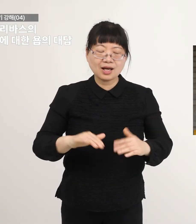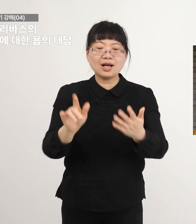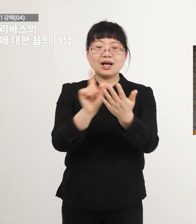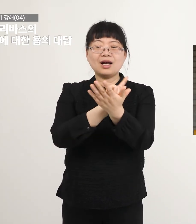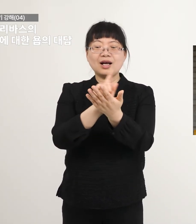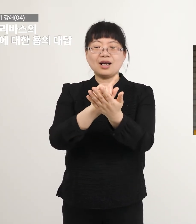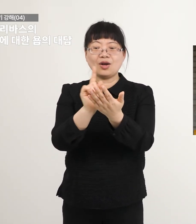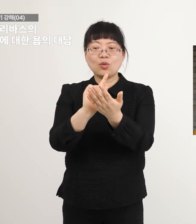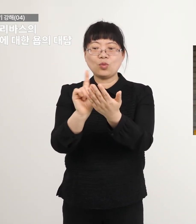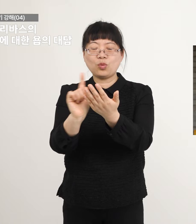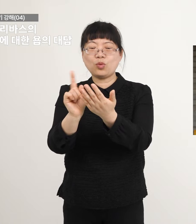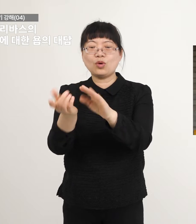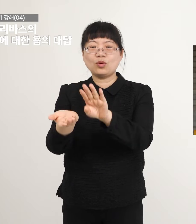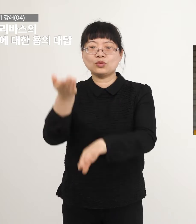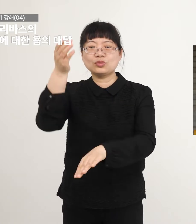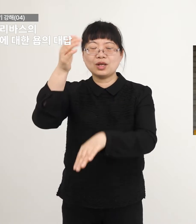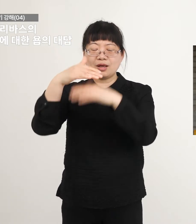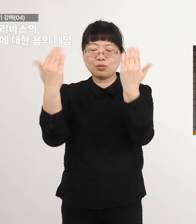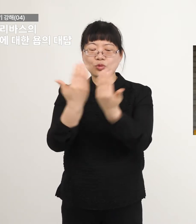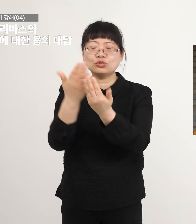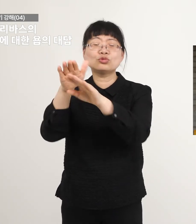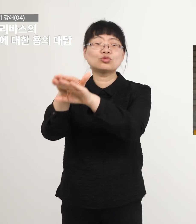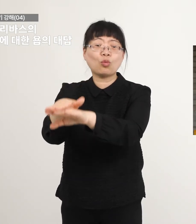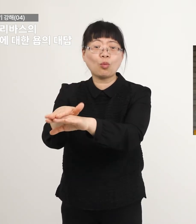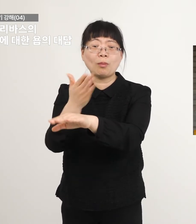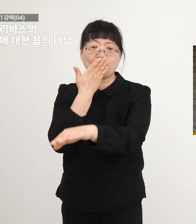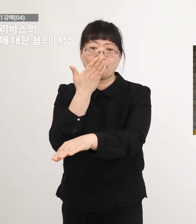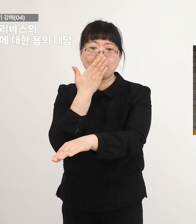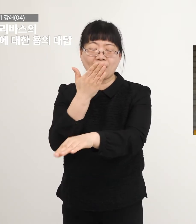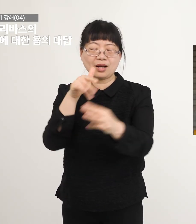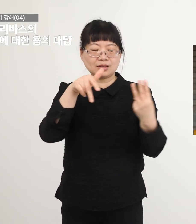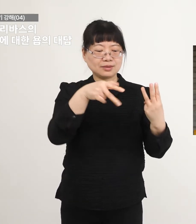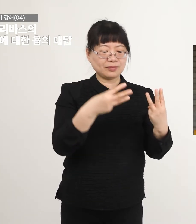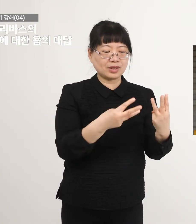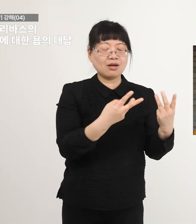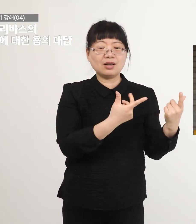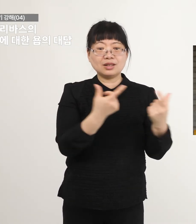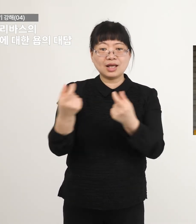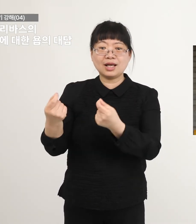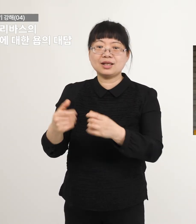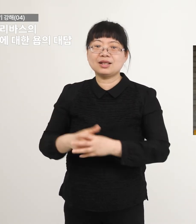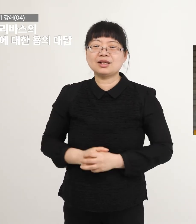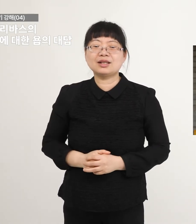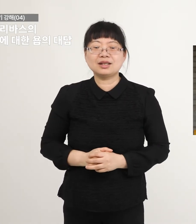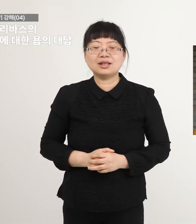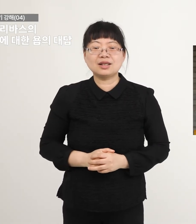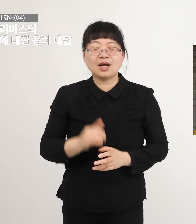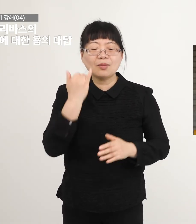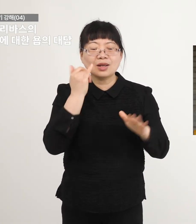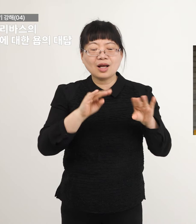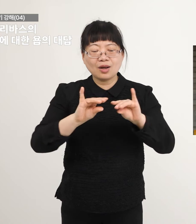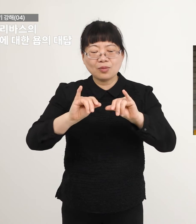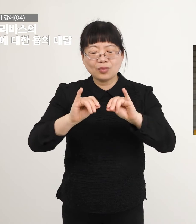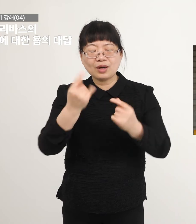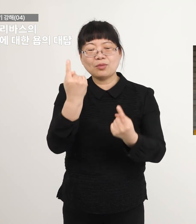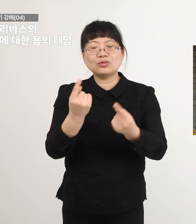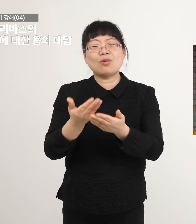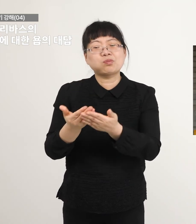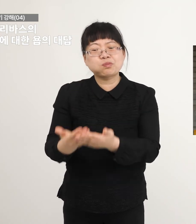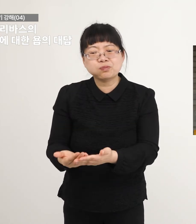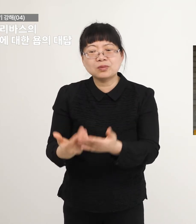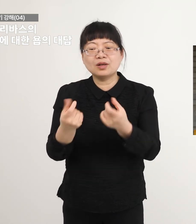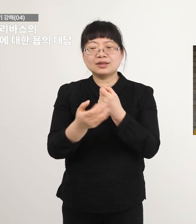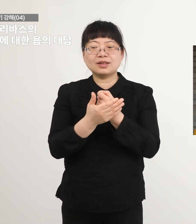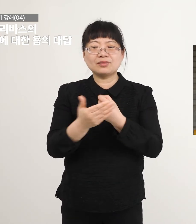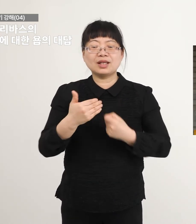위에 모두 놓을 수 있다면 3절 다 같이 시작. 바다의 모래보다도 무거울 것이라.